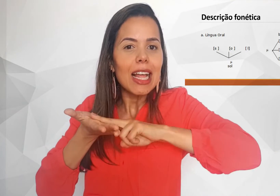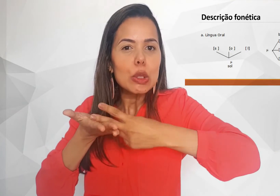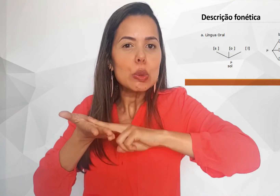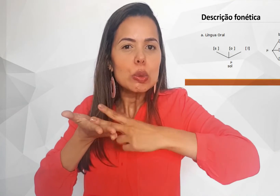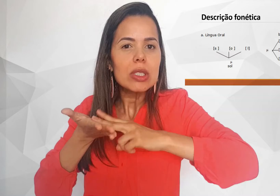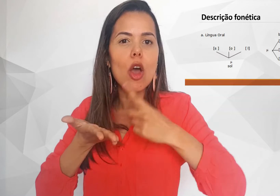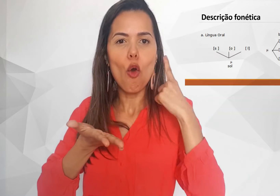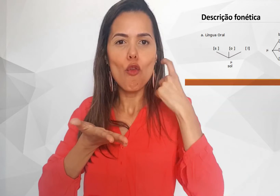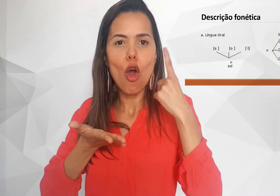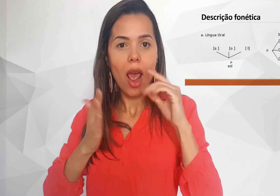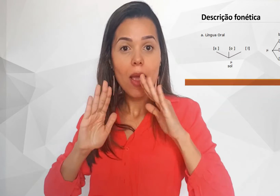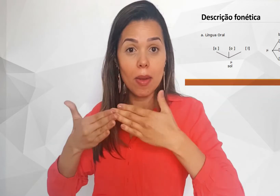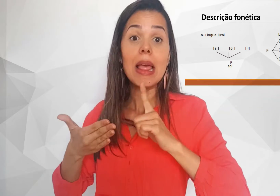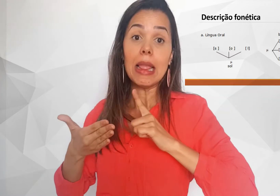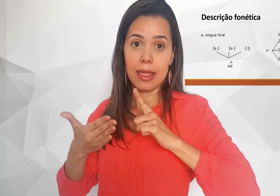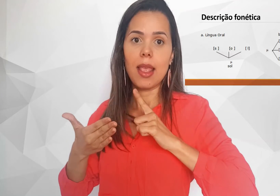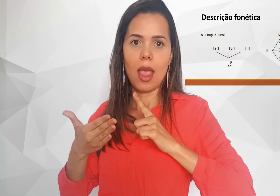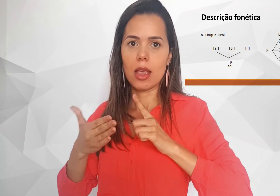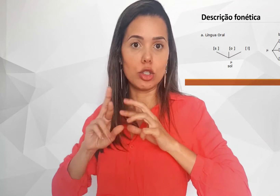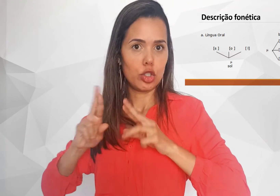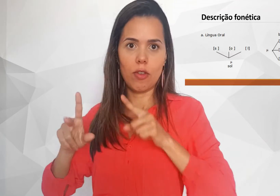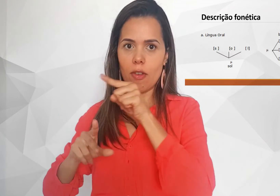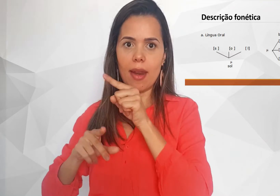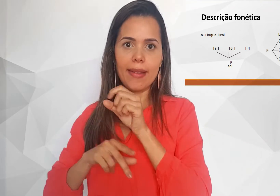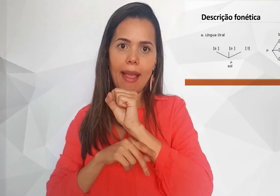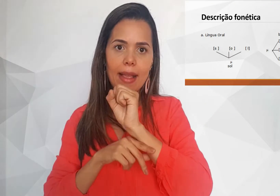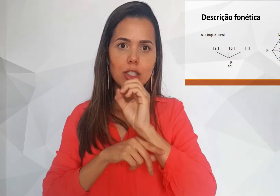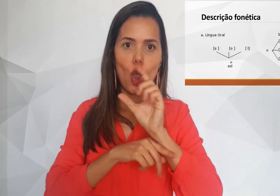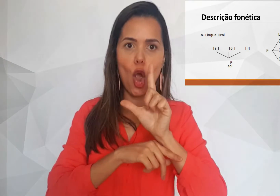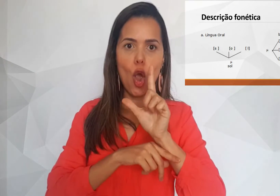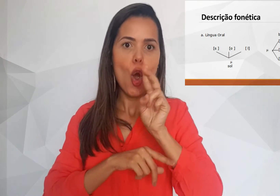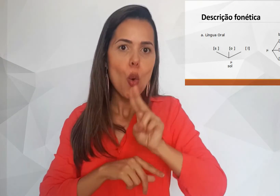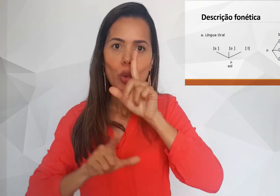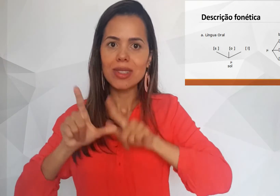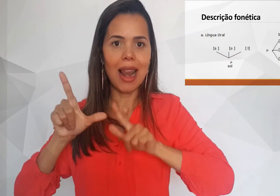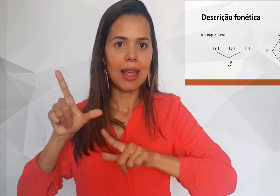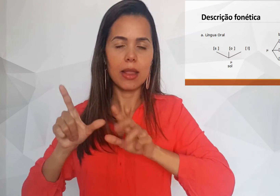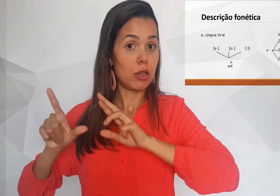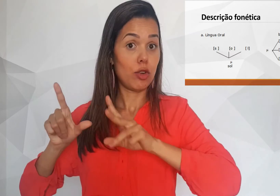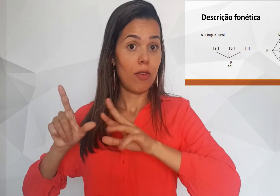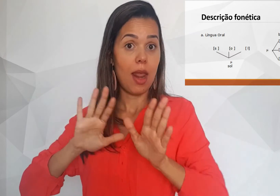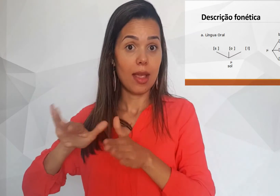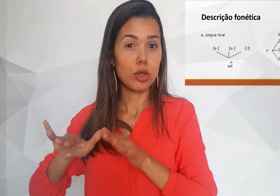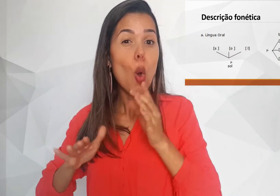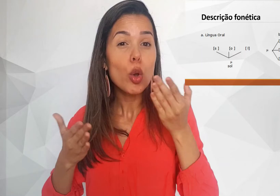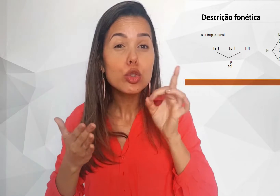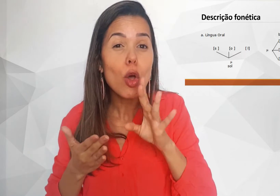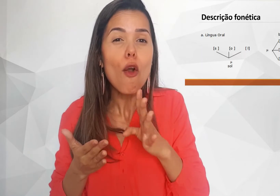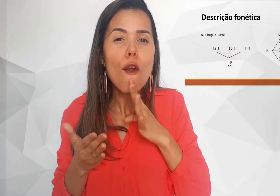né? Existe um alfabético fonético específico para representação, né, dessas unidades de som. Mas na